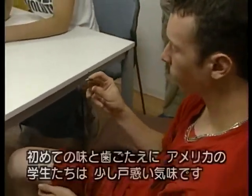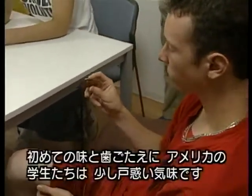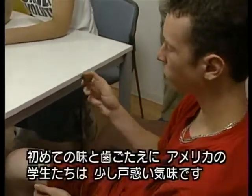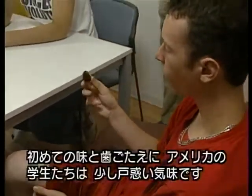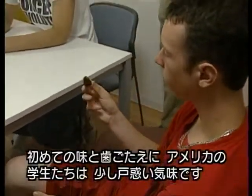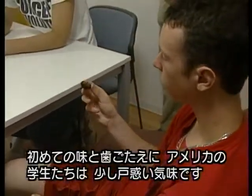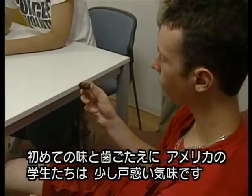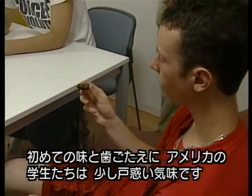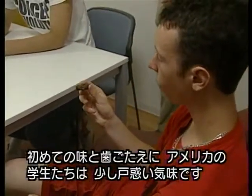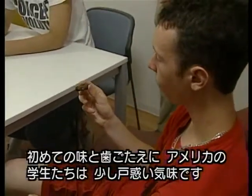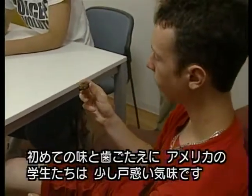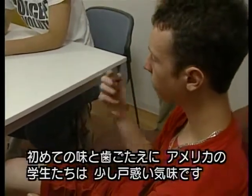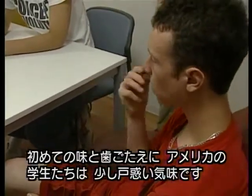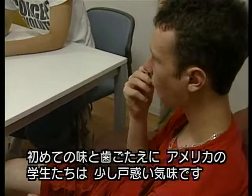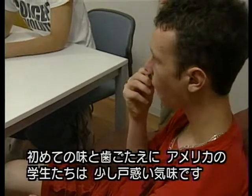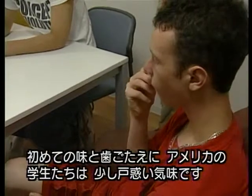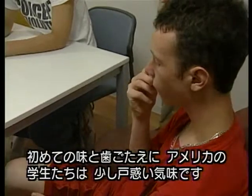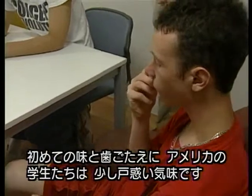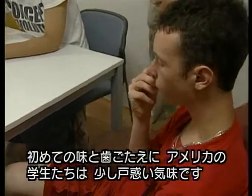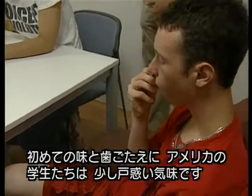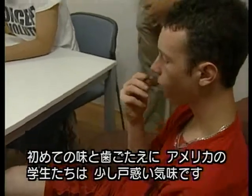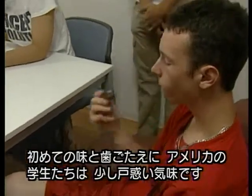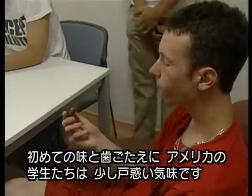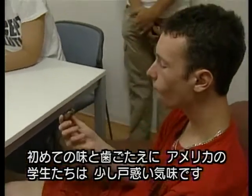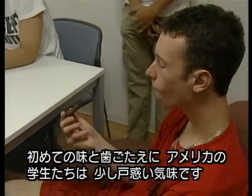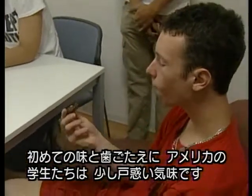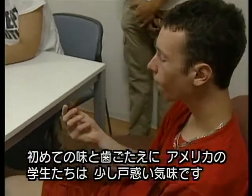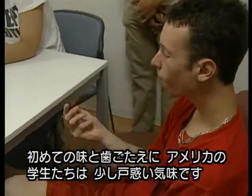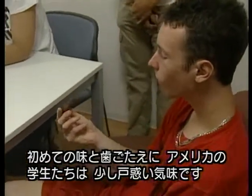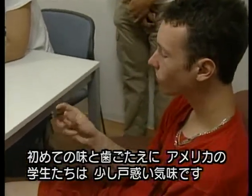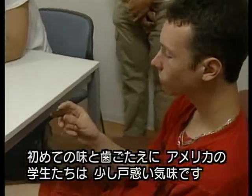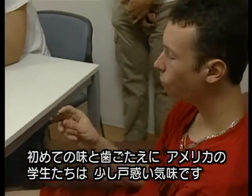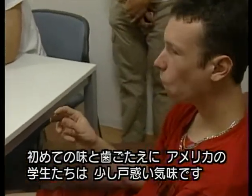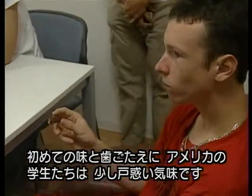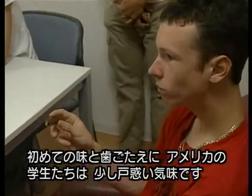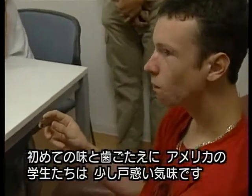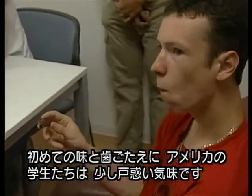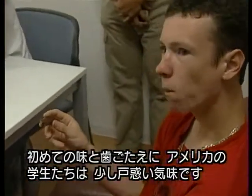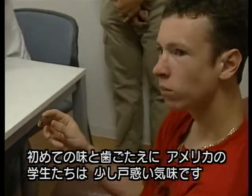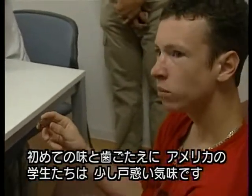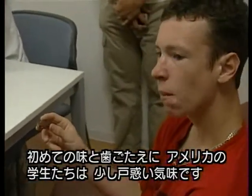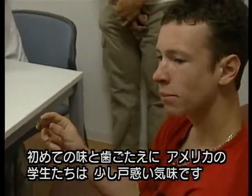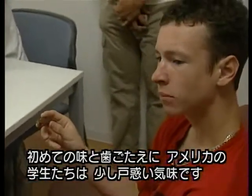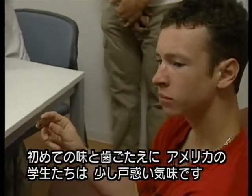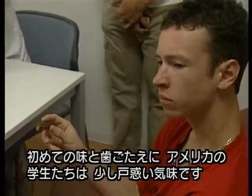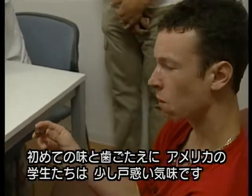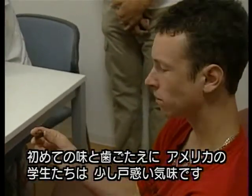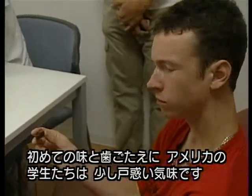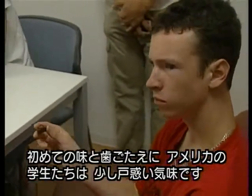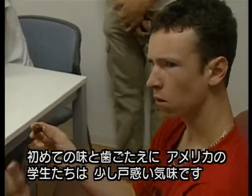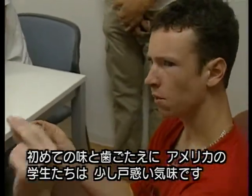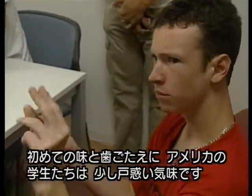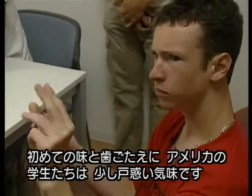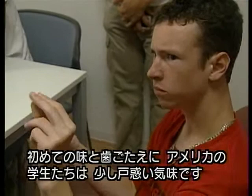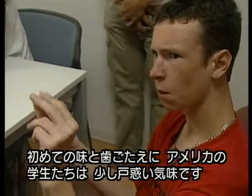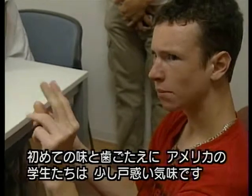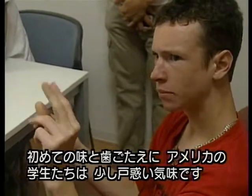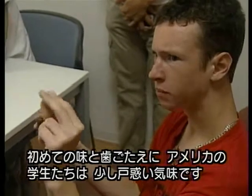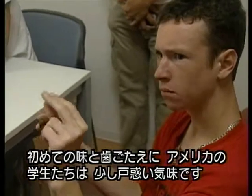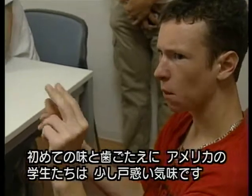初めての味と歯ごたえにアメリカの学生たちは少し戸惑い気味です。